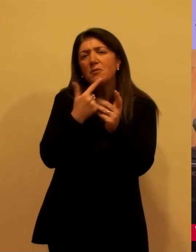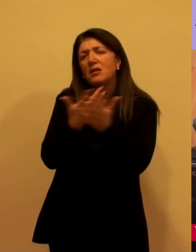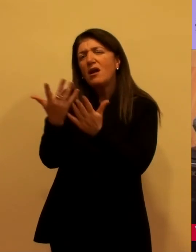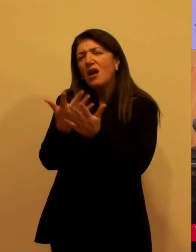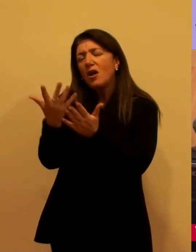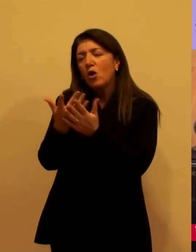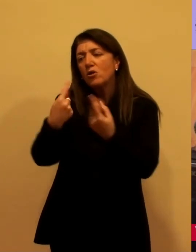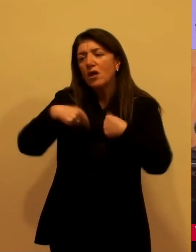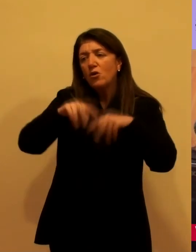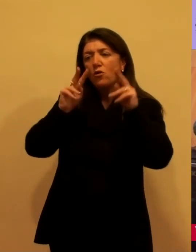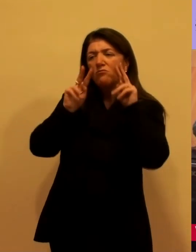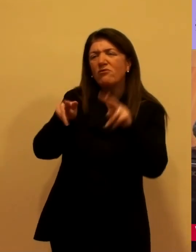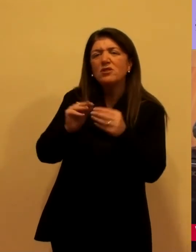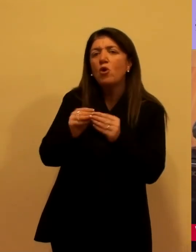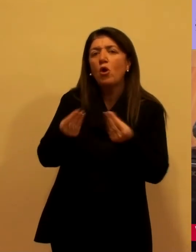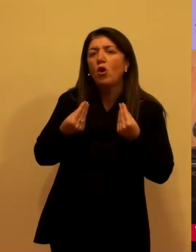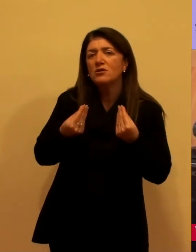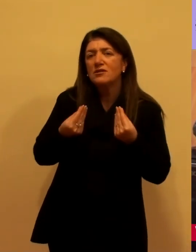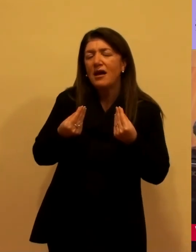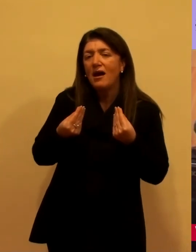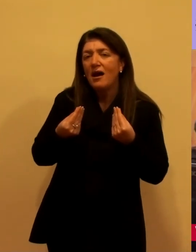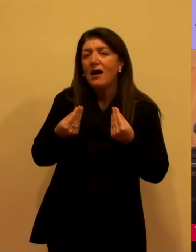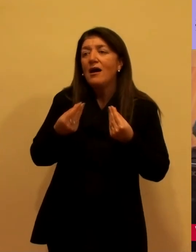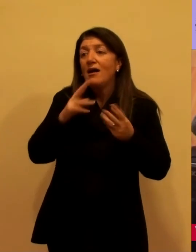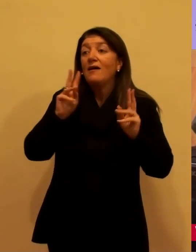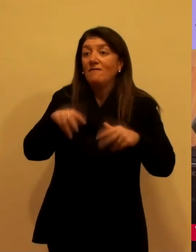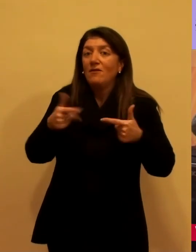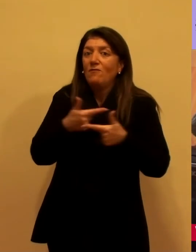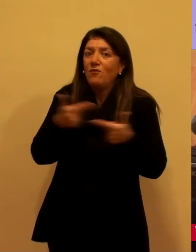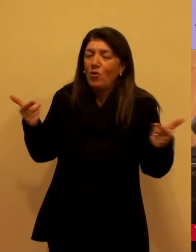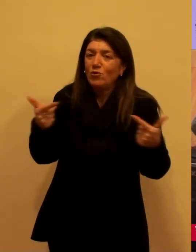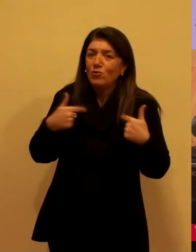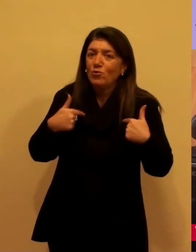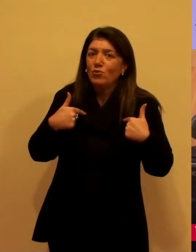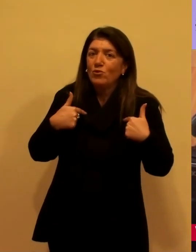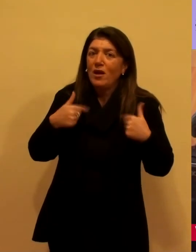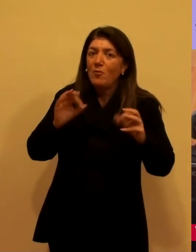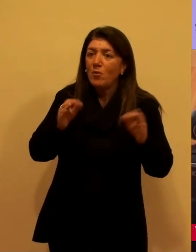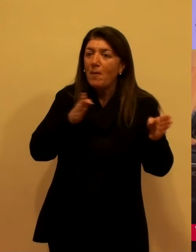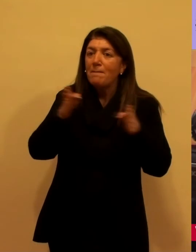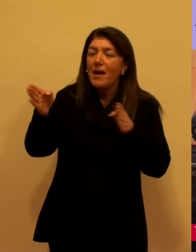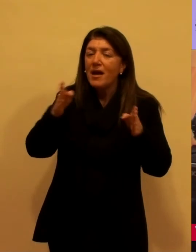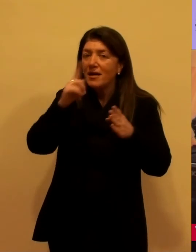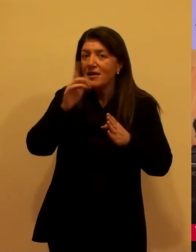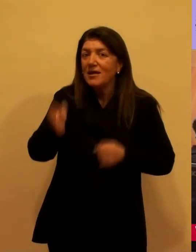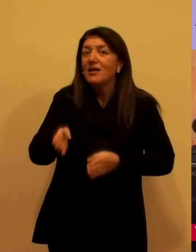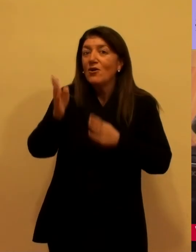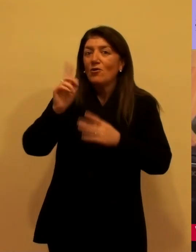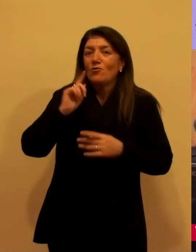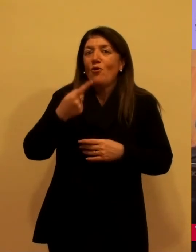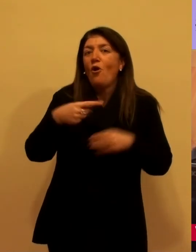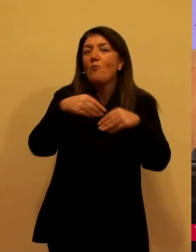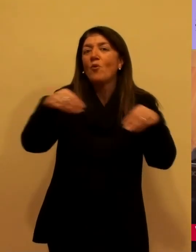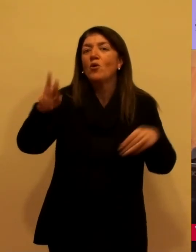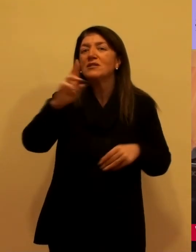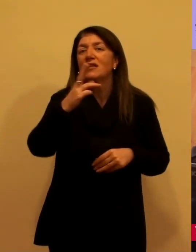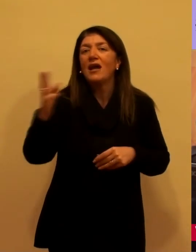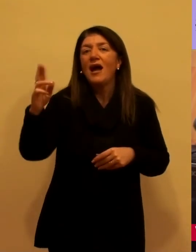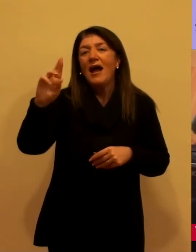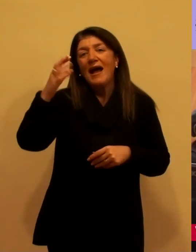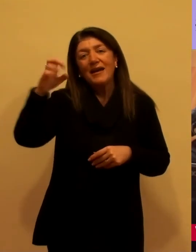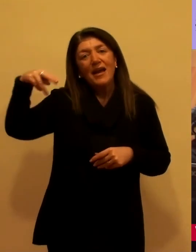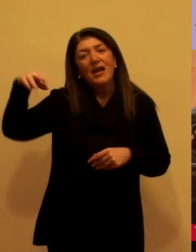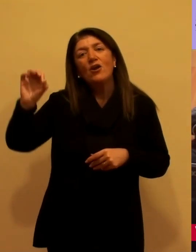che cosa abbiamo visto? Tra l'altro, che fortuna, siamo anche capitati nel periodo della mostra di Renoir. Tra l'altro.